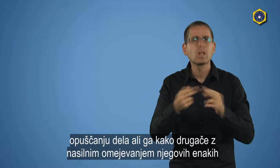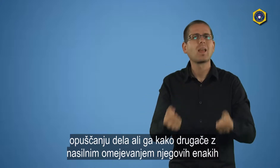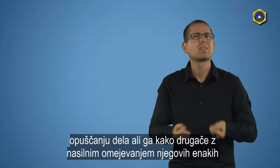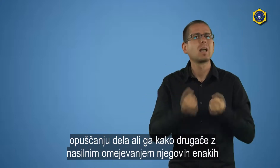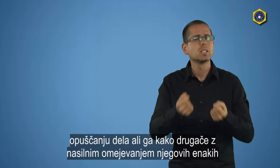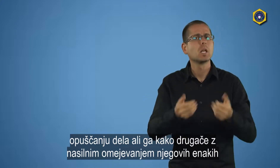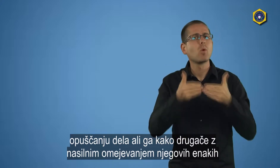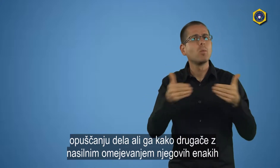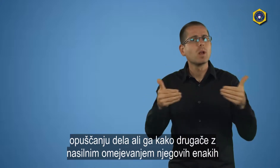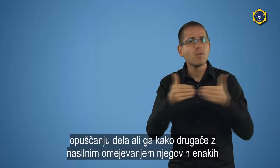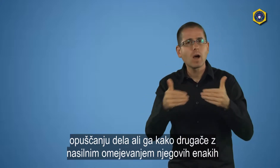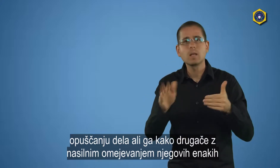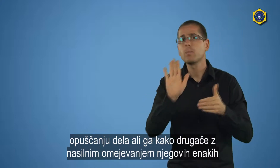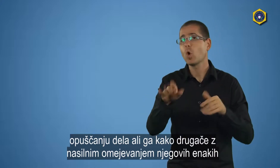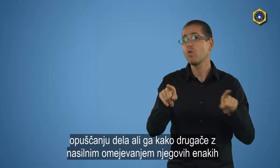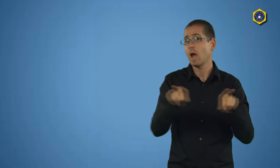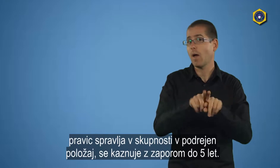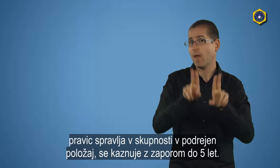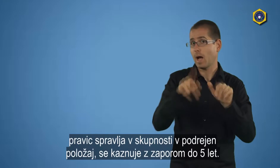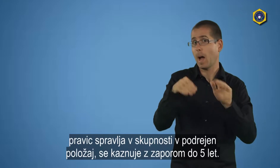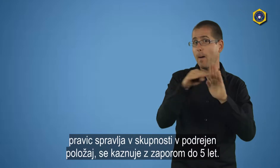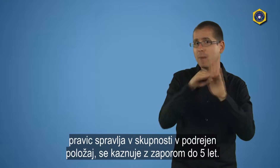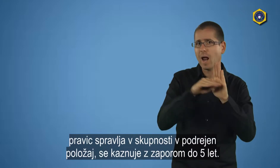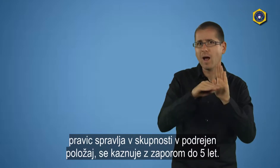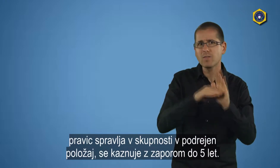se kaznuje z zaporom do 5 let.